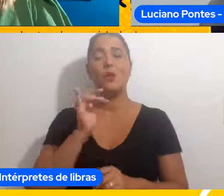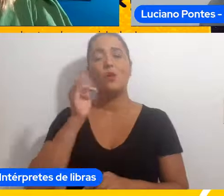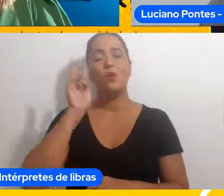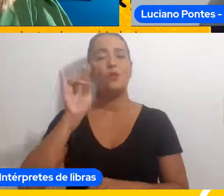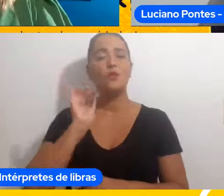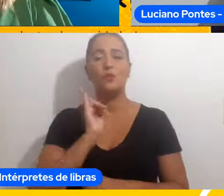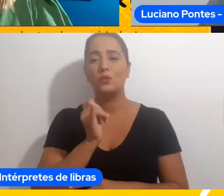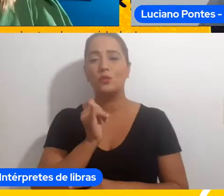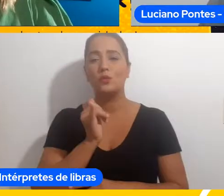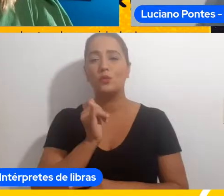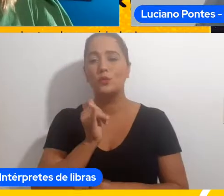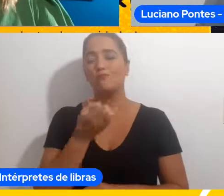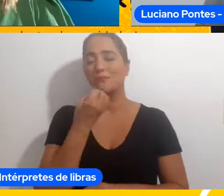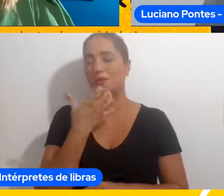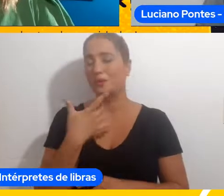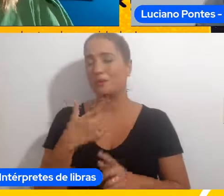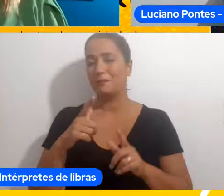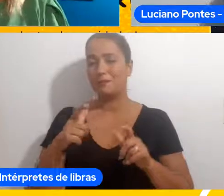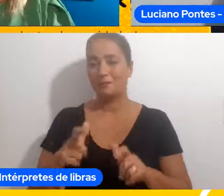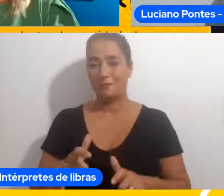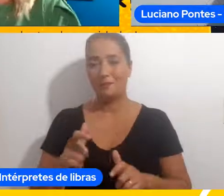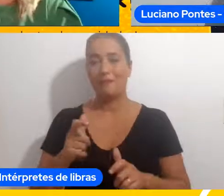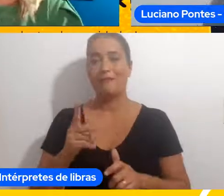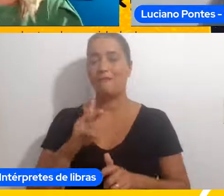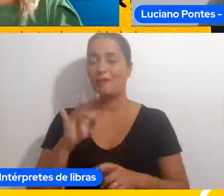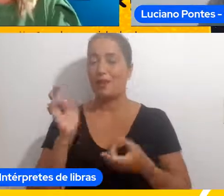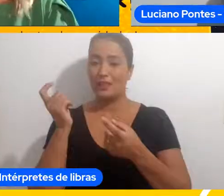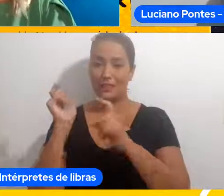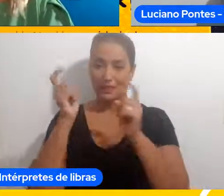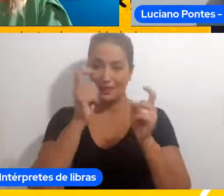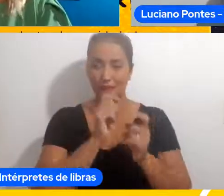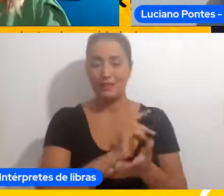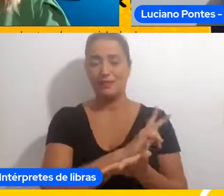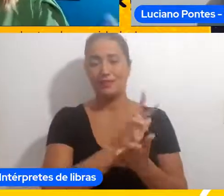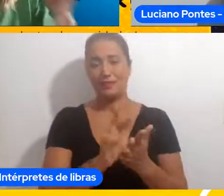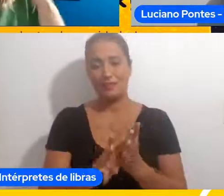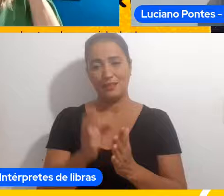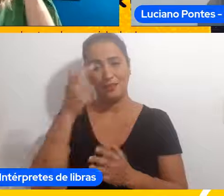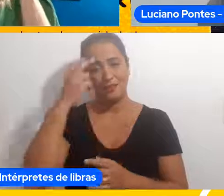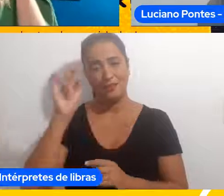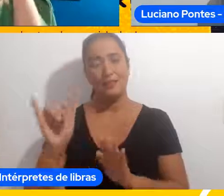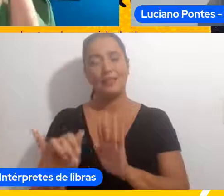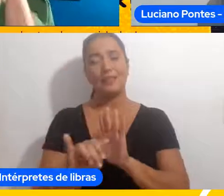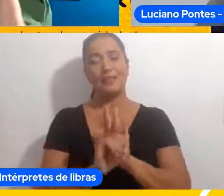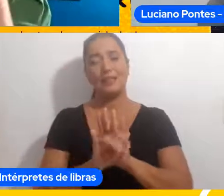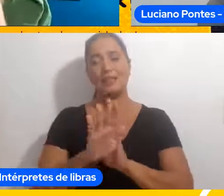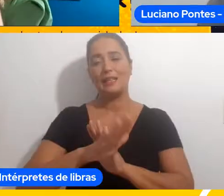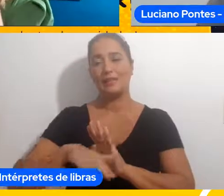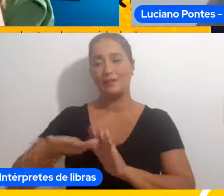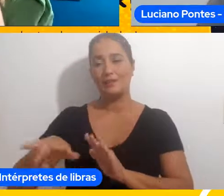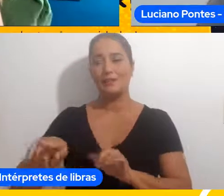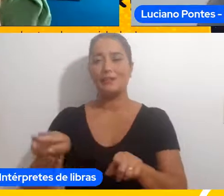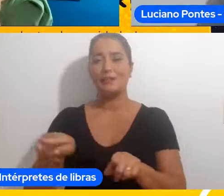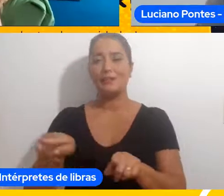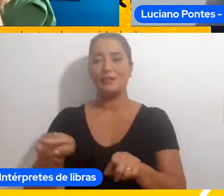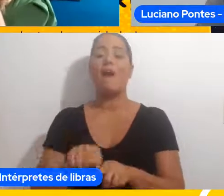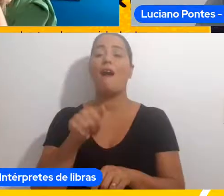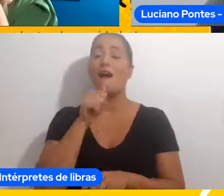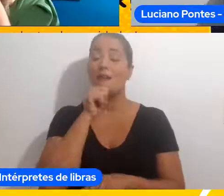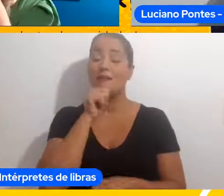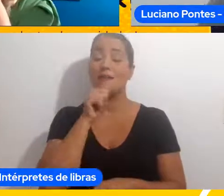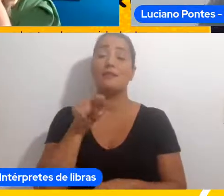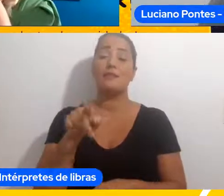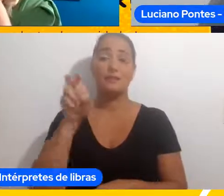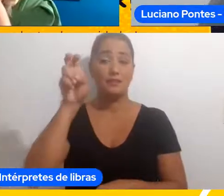muito legal. A gente vai discutir diversidade cultural e identidade na infância. A gente também vai ter ainda, na quinta-feira, os espaços